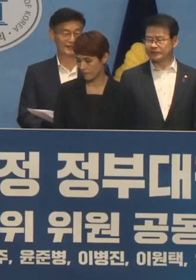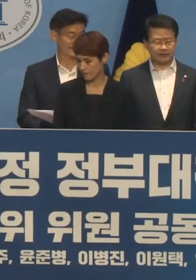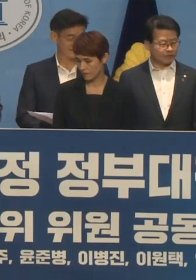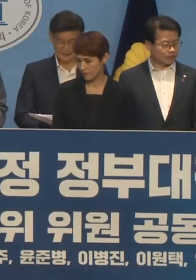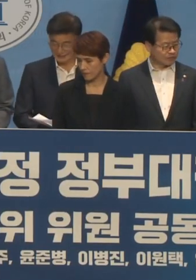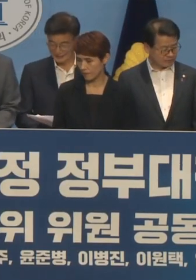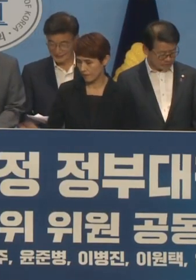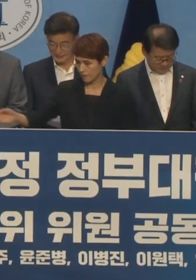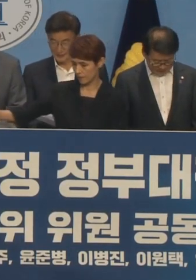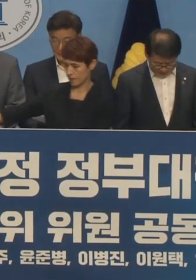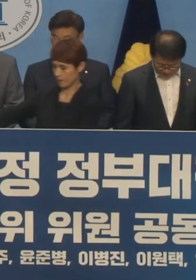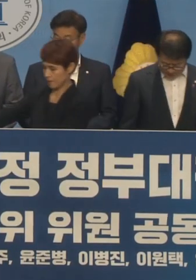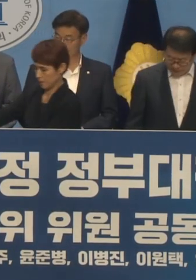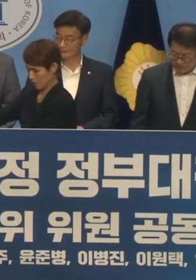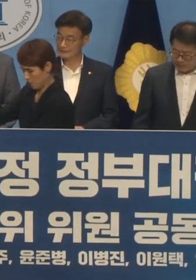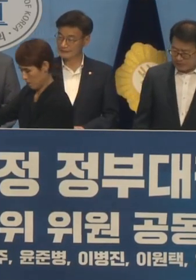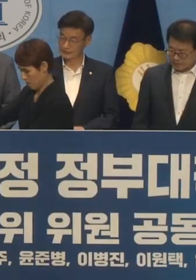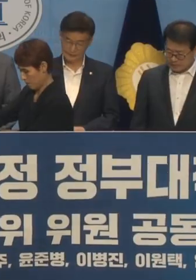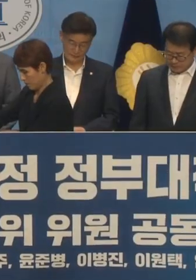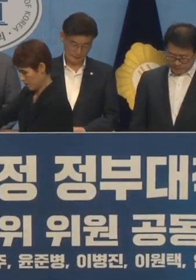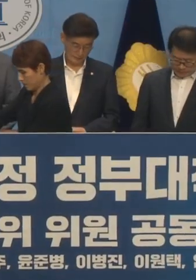조금. 이게 너무 커서